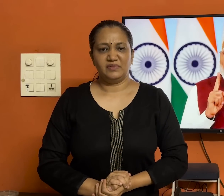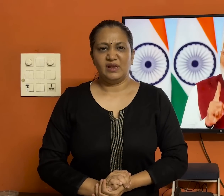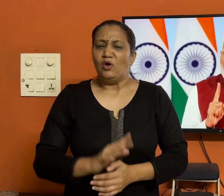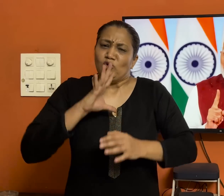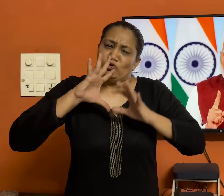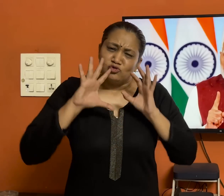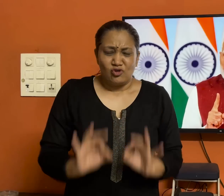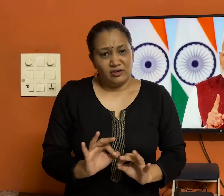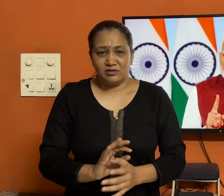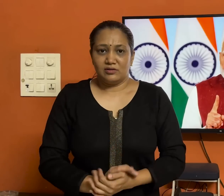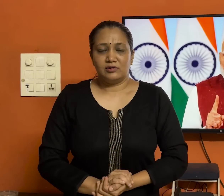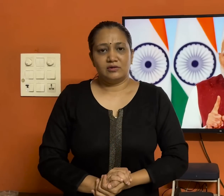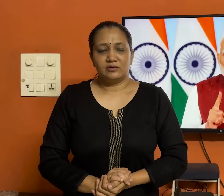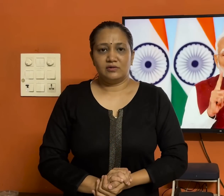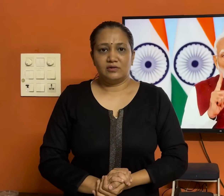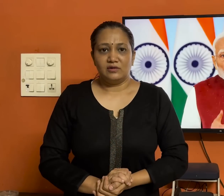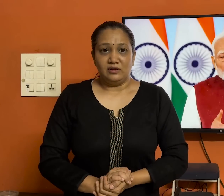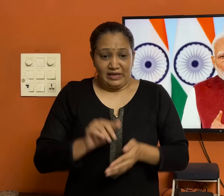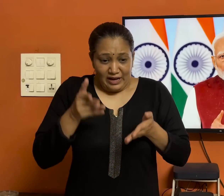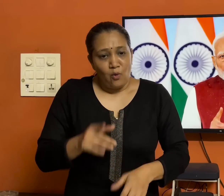निश्चित तौर पर ये